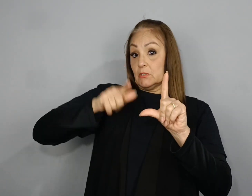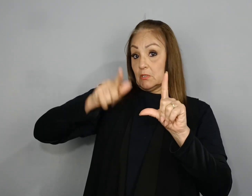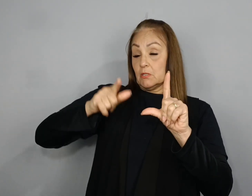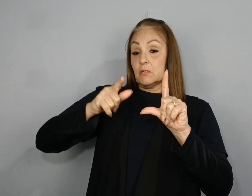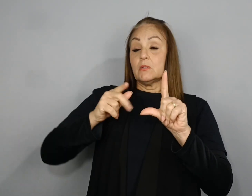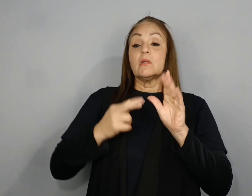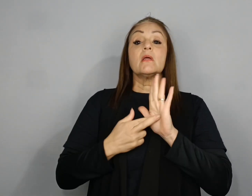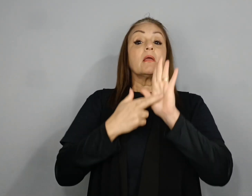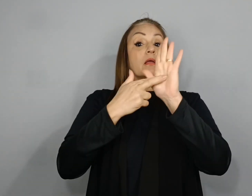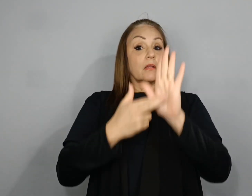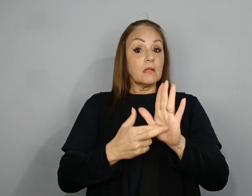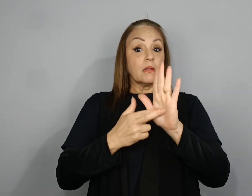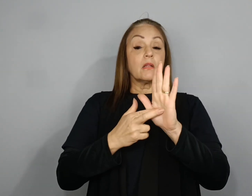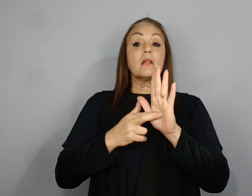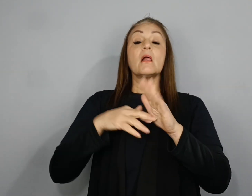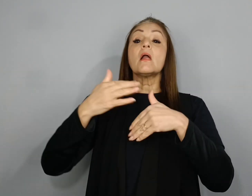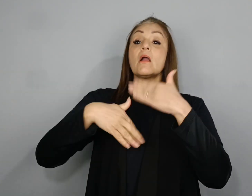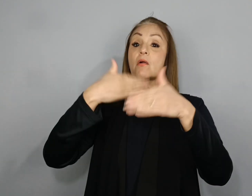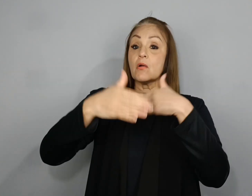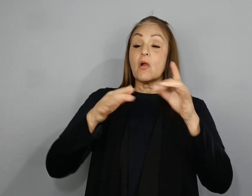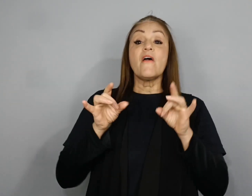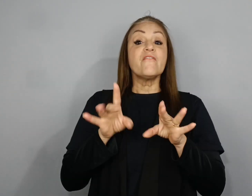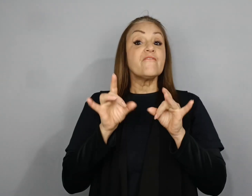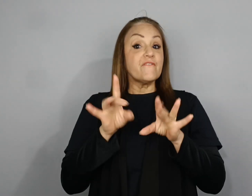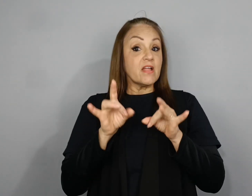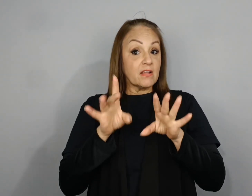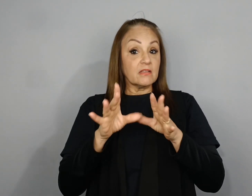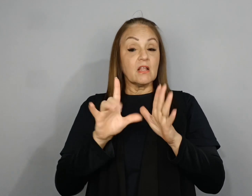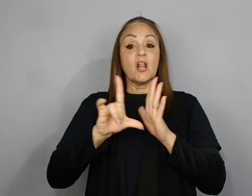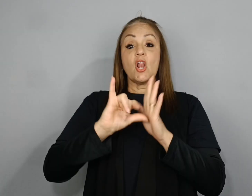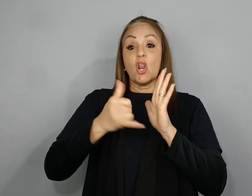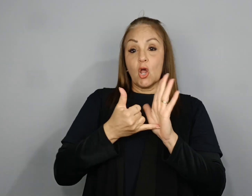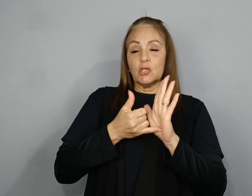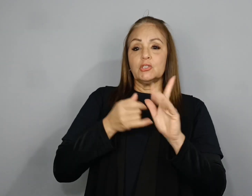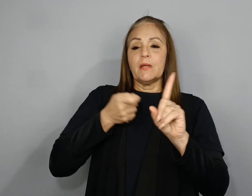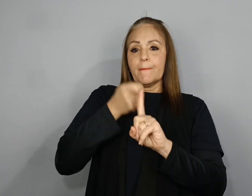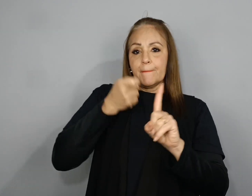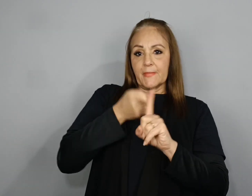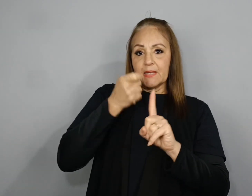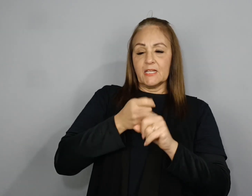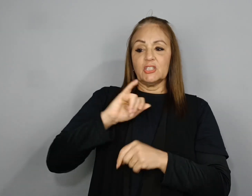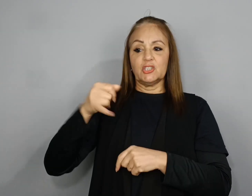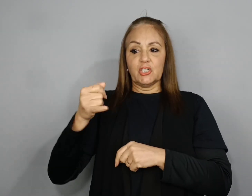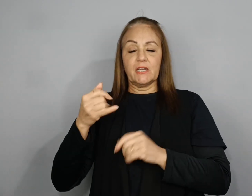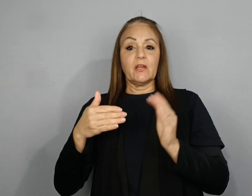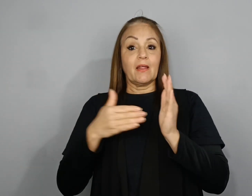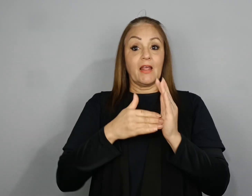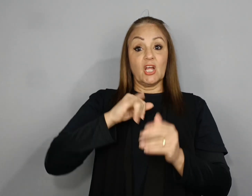evolução das vendas de uma loja durante os meses de janeiro a junho.